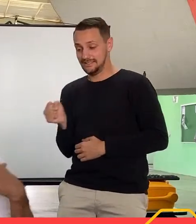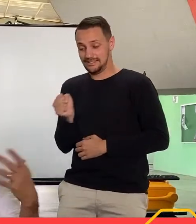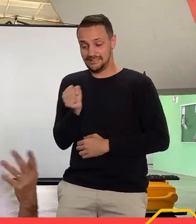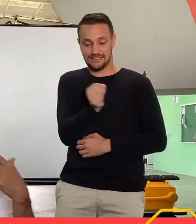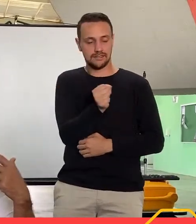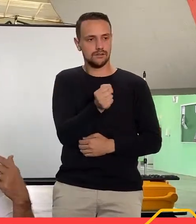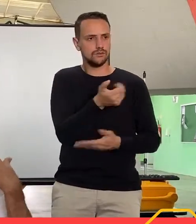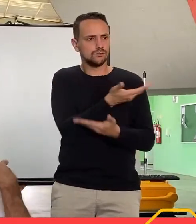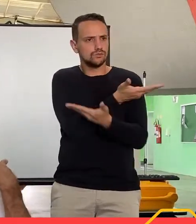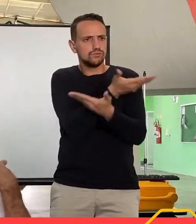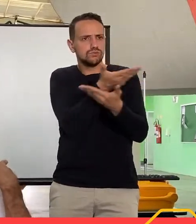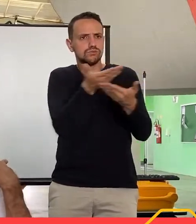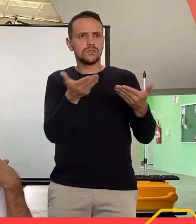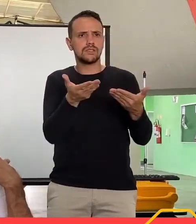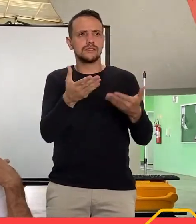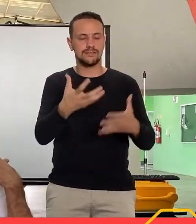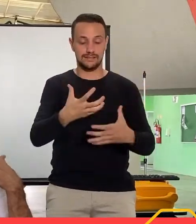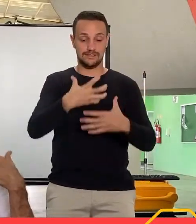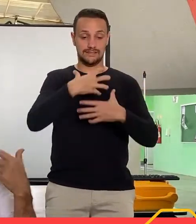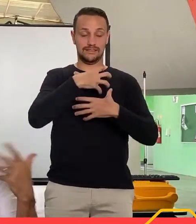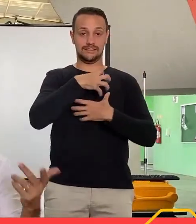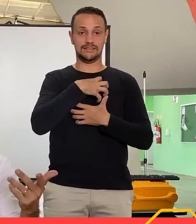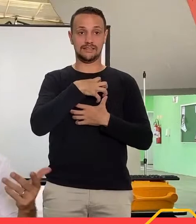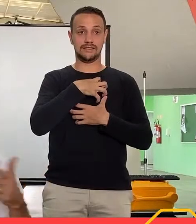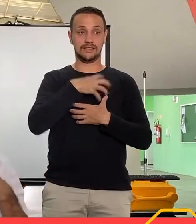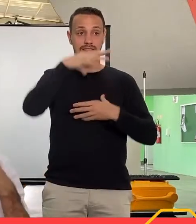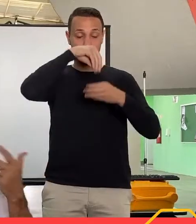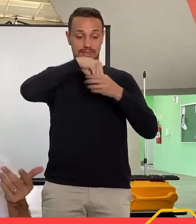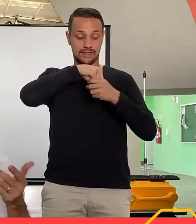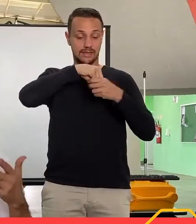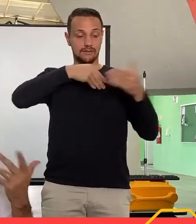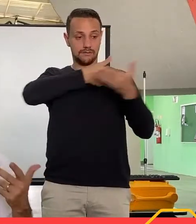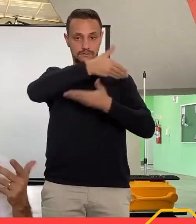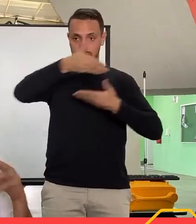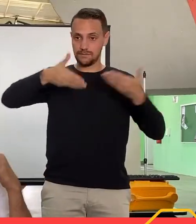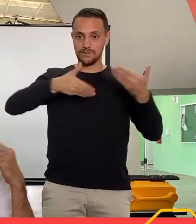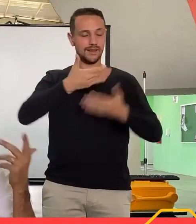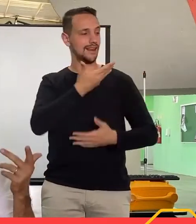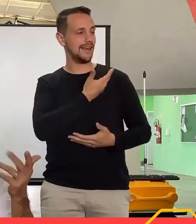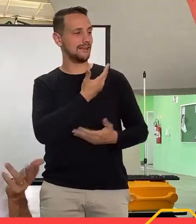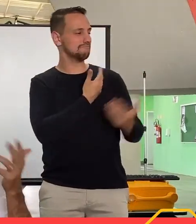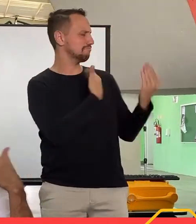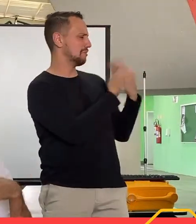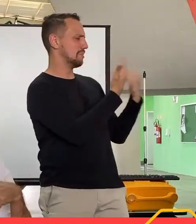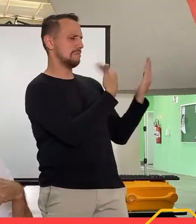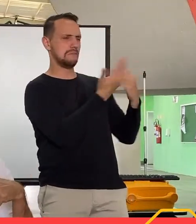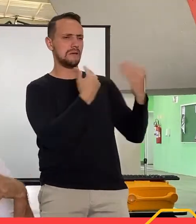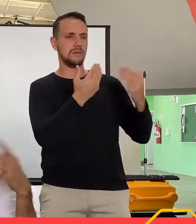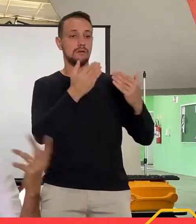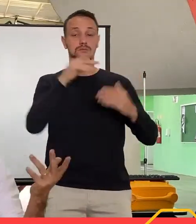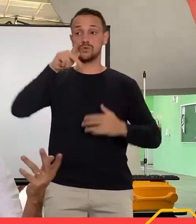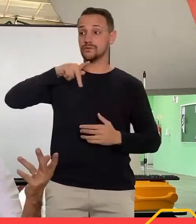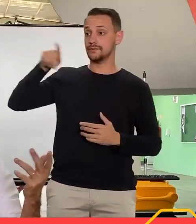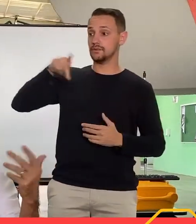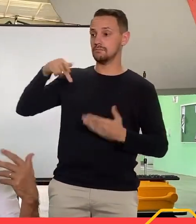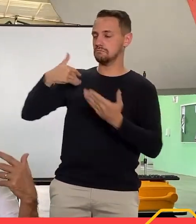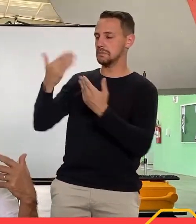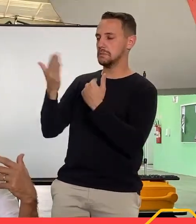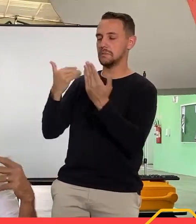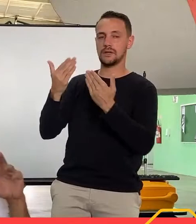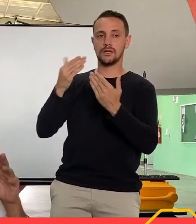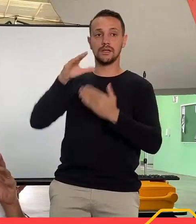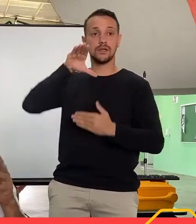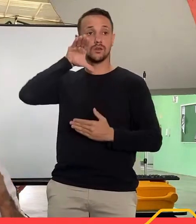vai formar sua própria personalidade na interação com seus colegas, com seus mestres, com os funcionários da